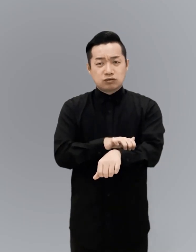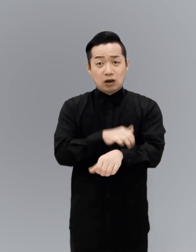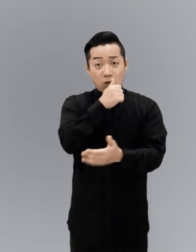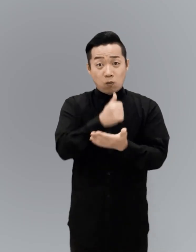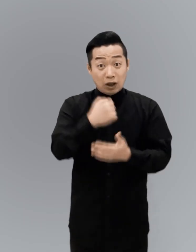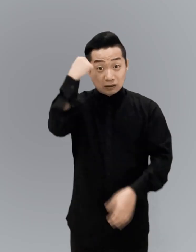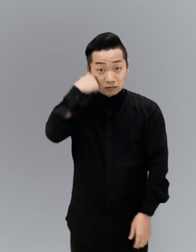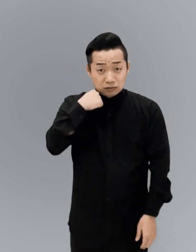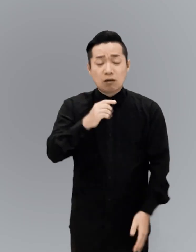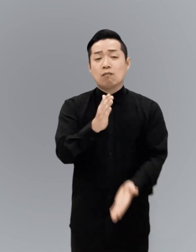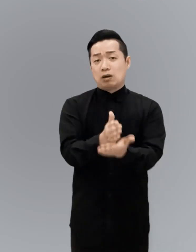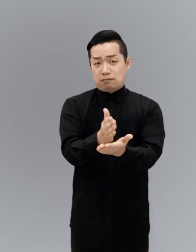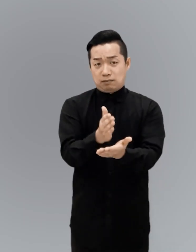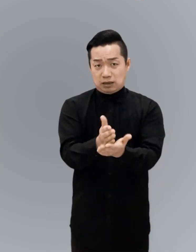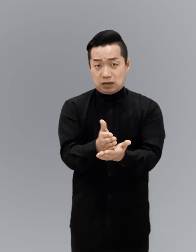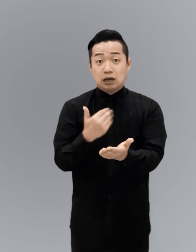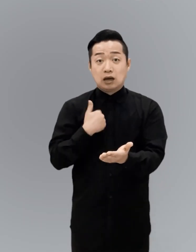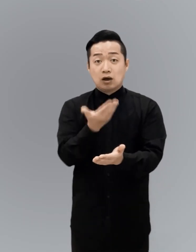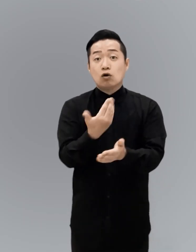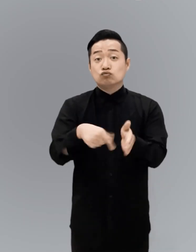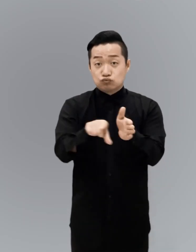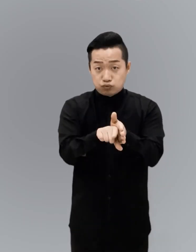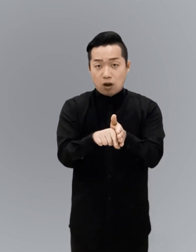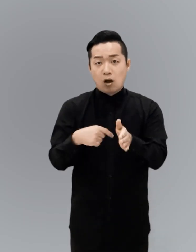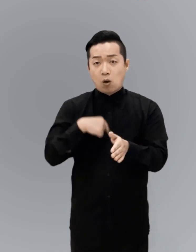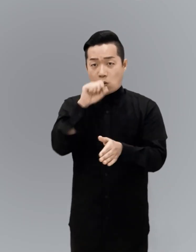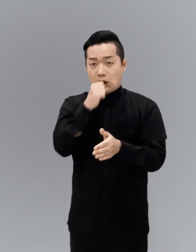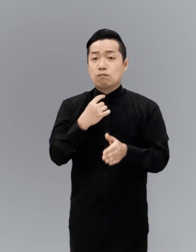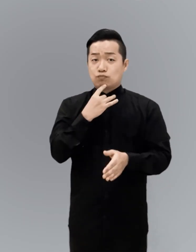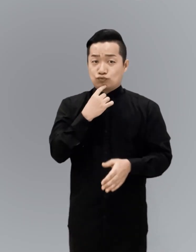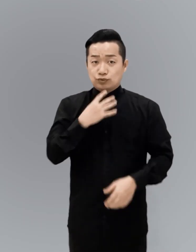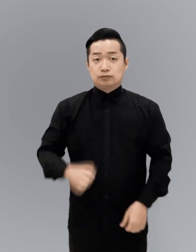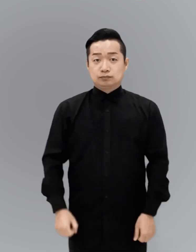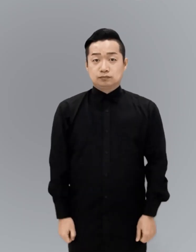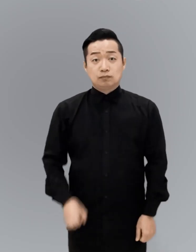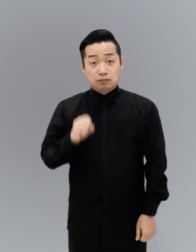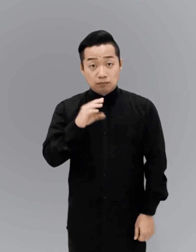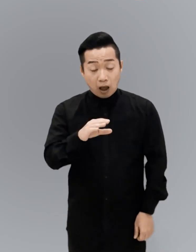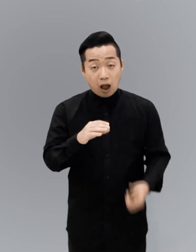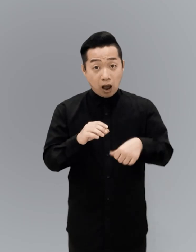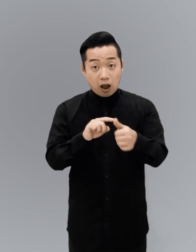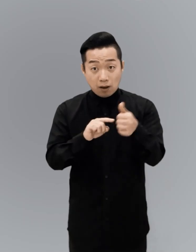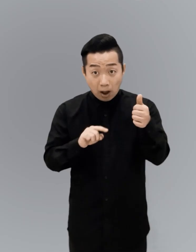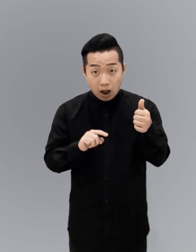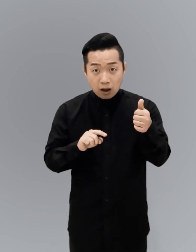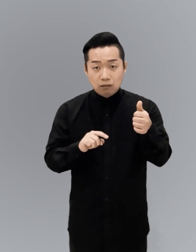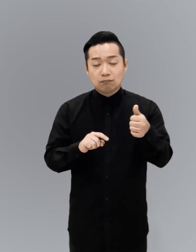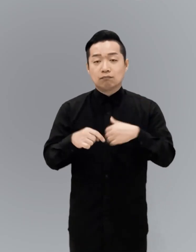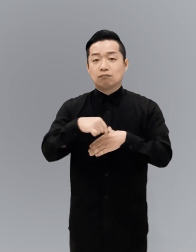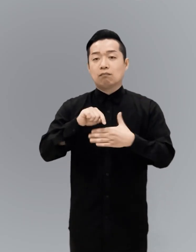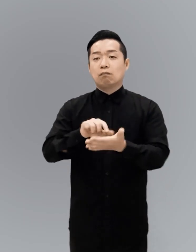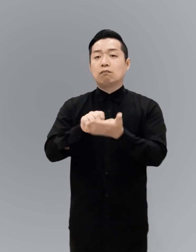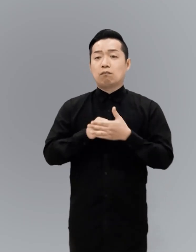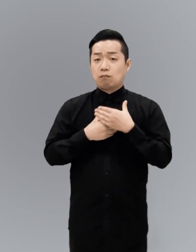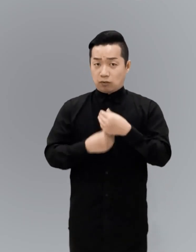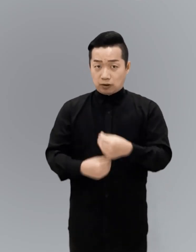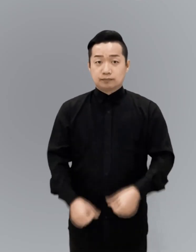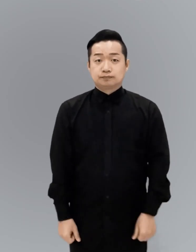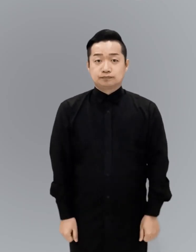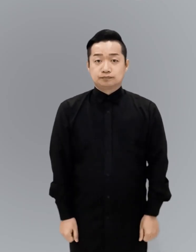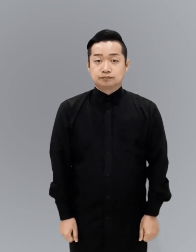마음이나 죄책감이 있었다면 그러지 않아도 돼. 나는 너를 위해서 내가 좋아하는 걸 했을 뿐이야 라고 했더니 아이가 그러면서 조금